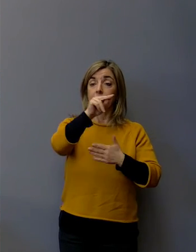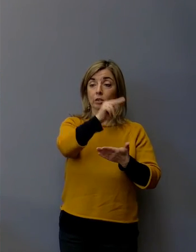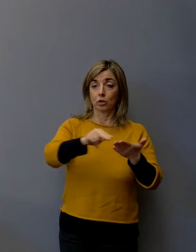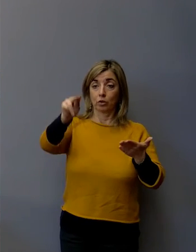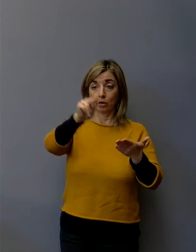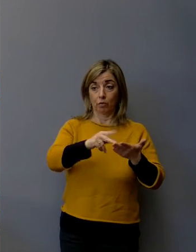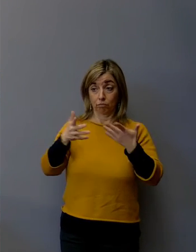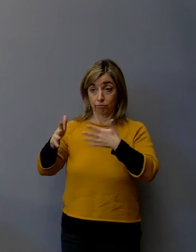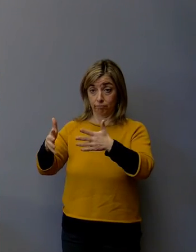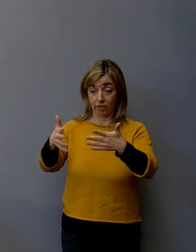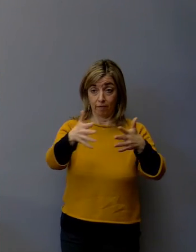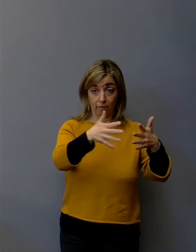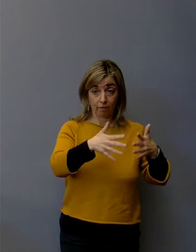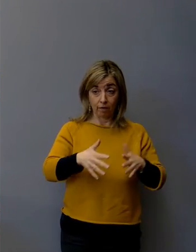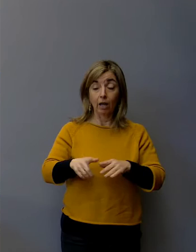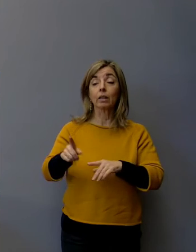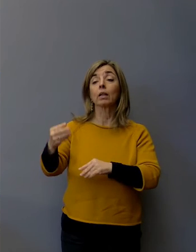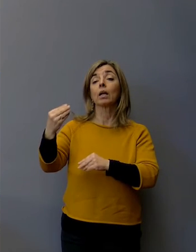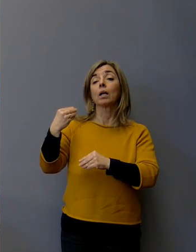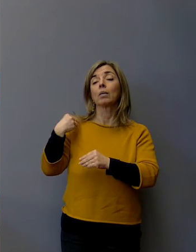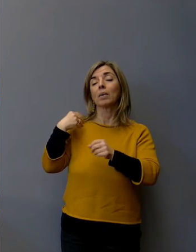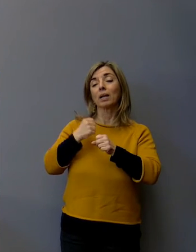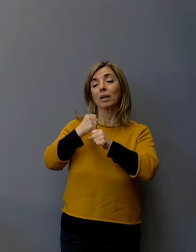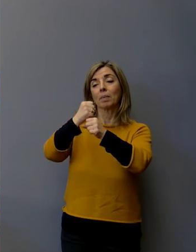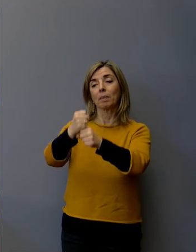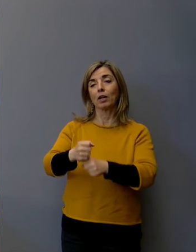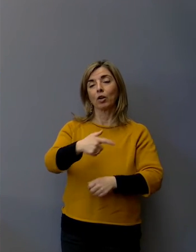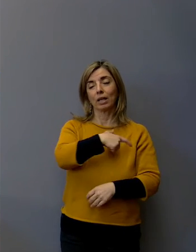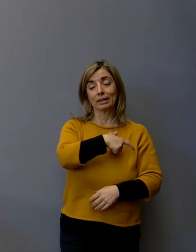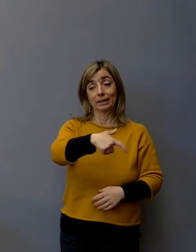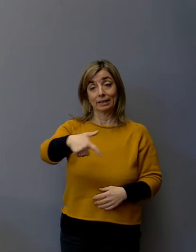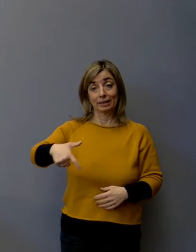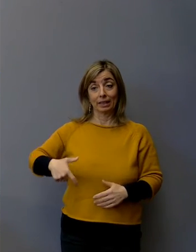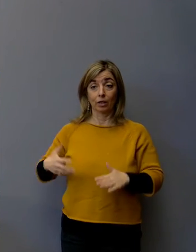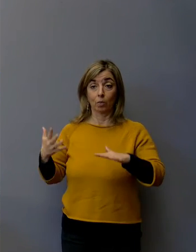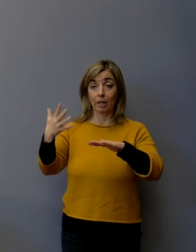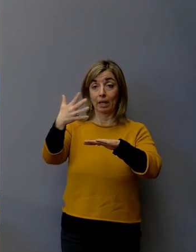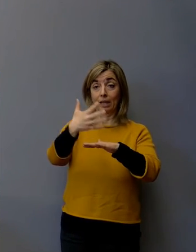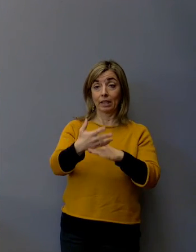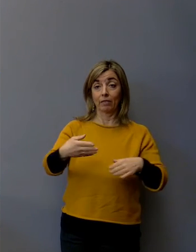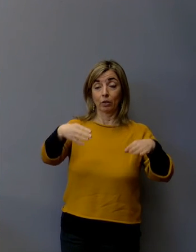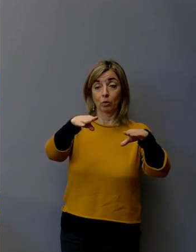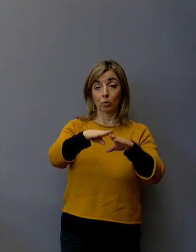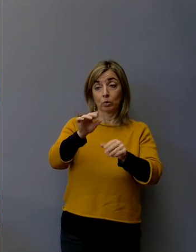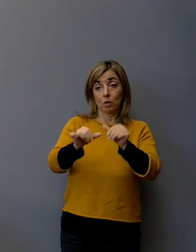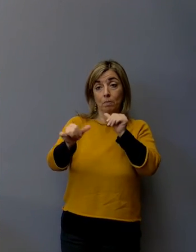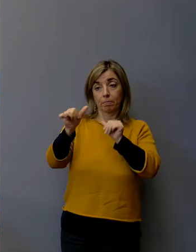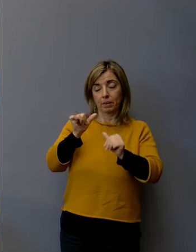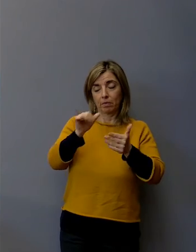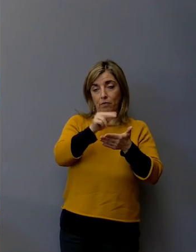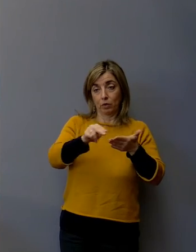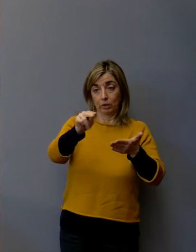colleghi mi chiede la parola il signor sindaco per un intervento conclusivo prima della votazione signor sindaco lei la